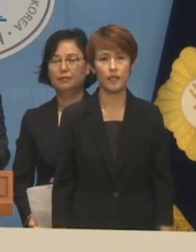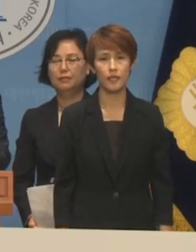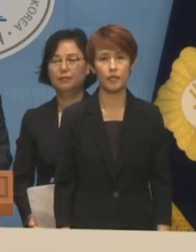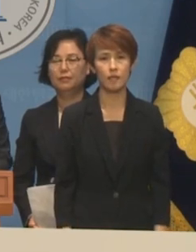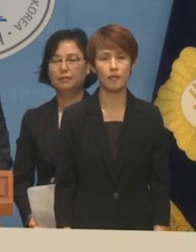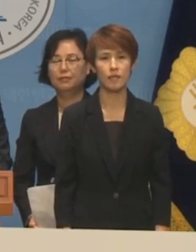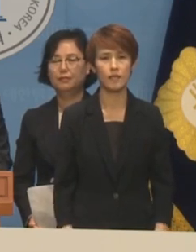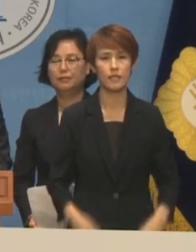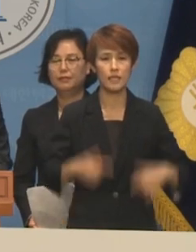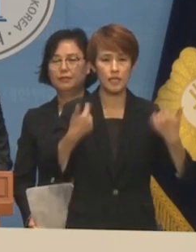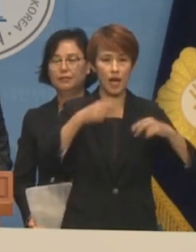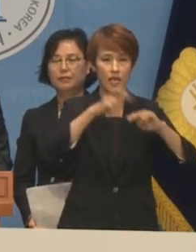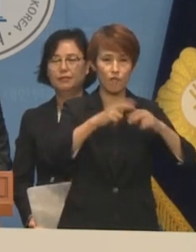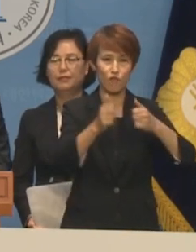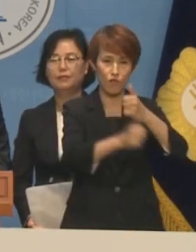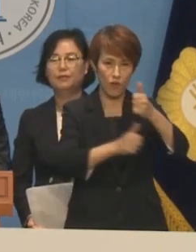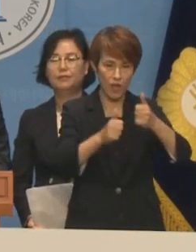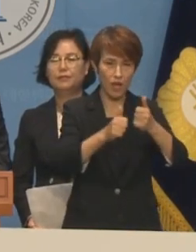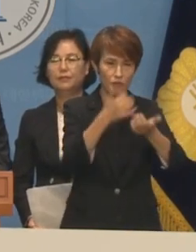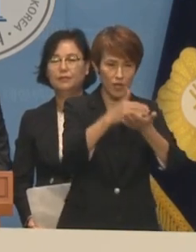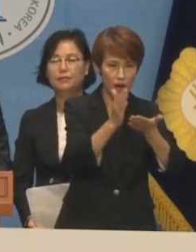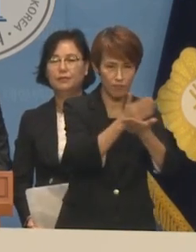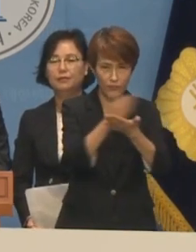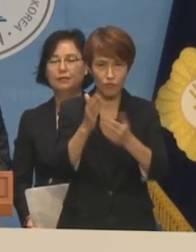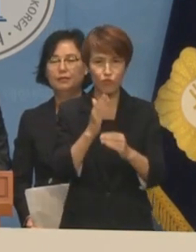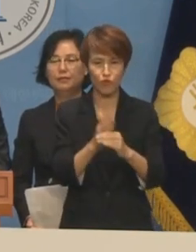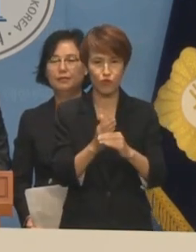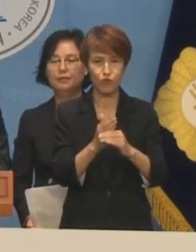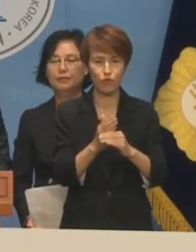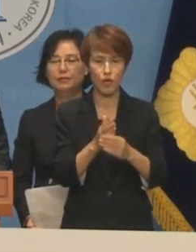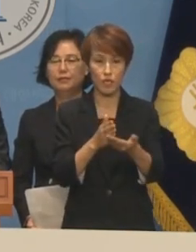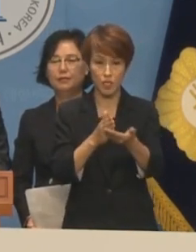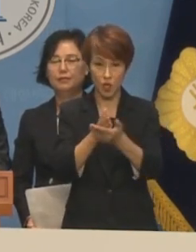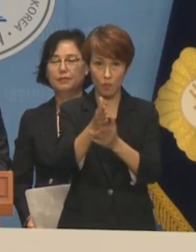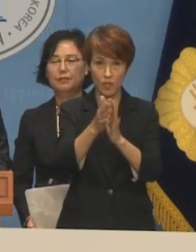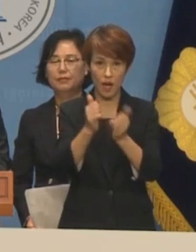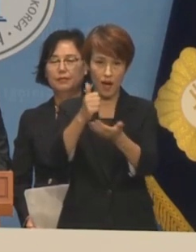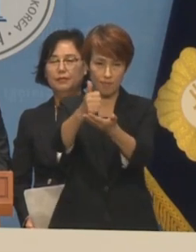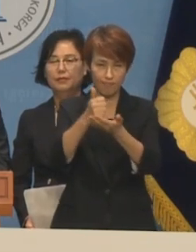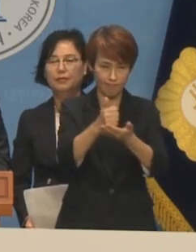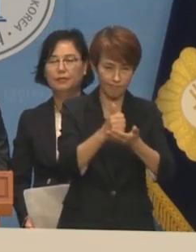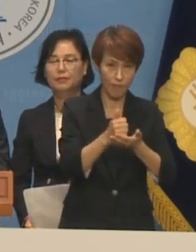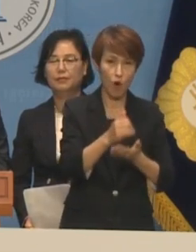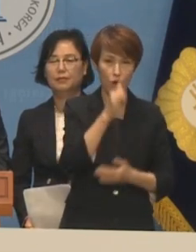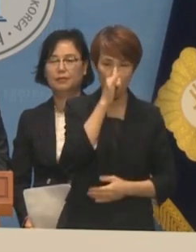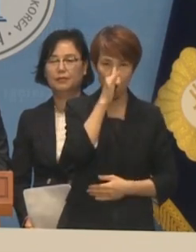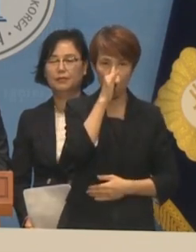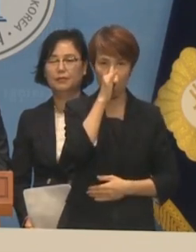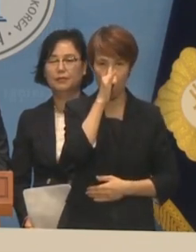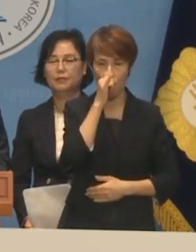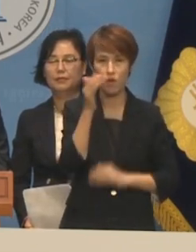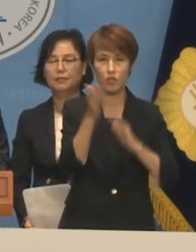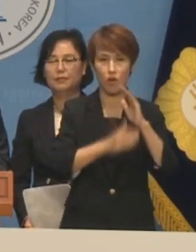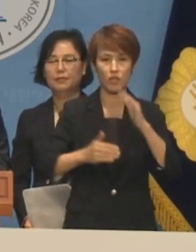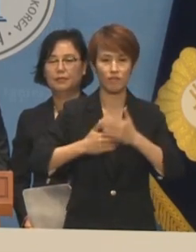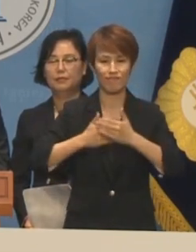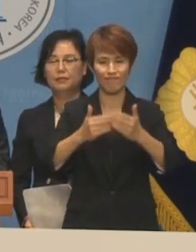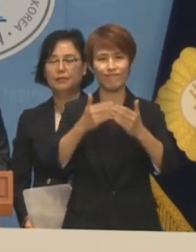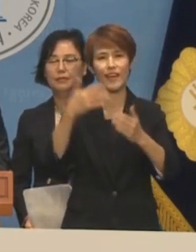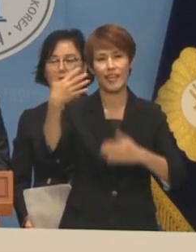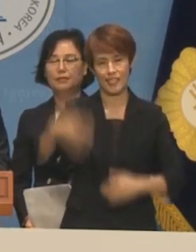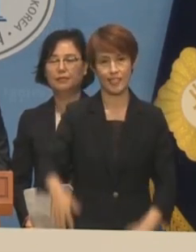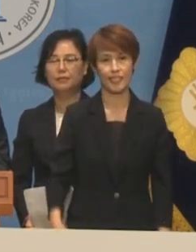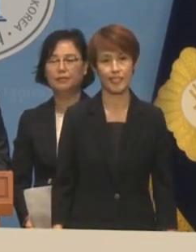상임위 배분이 최근에 시작이 됐고 또 민간 전문가들을 모시고 절차를 밟느라고 아직 정식으로 발족을 못하고 있습니다.